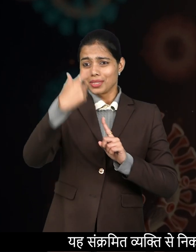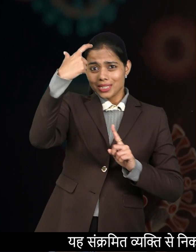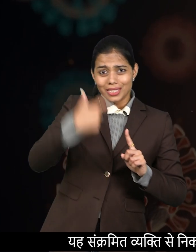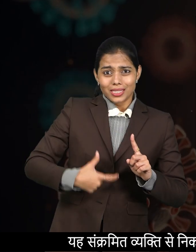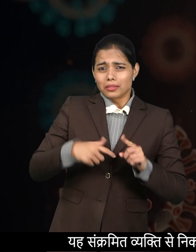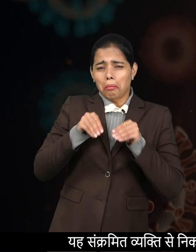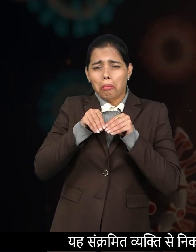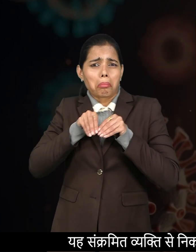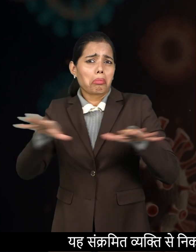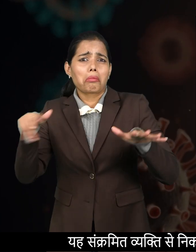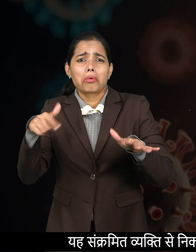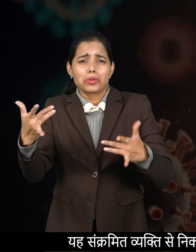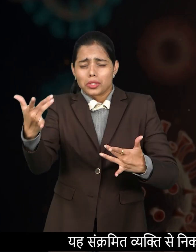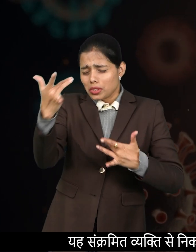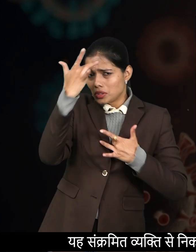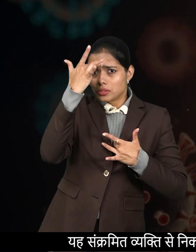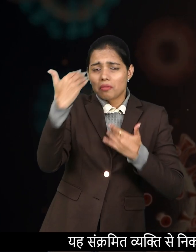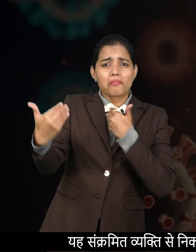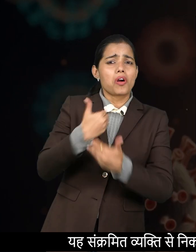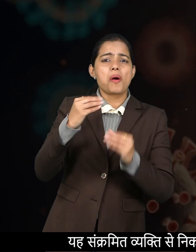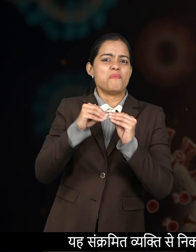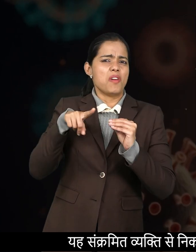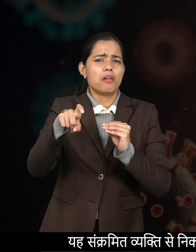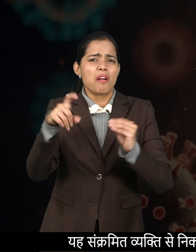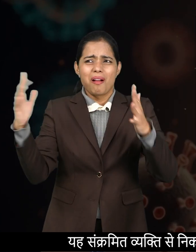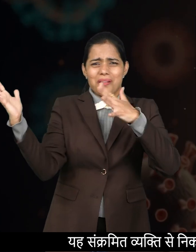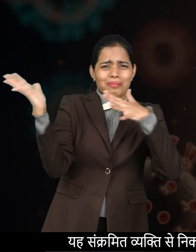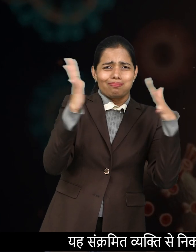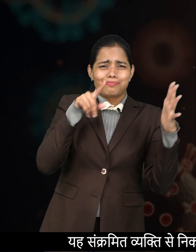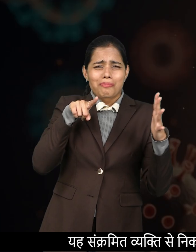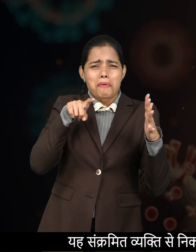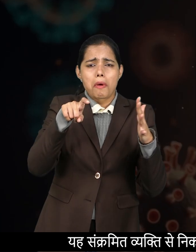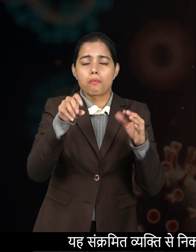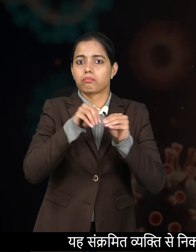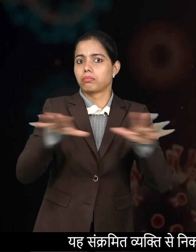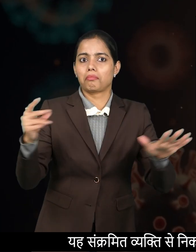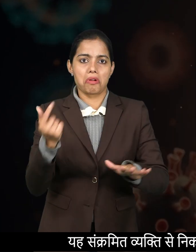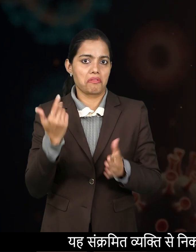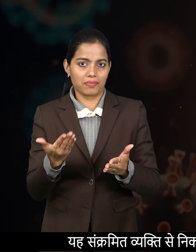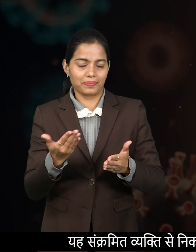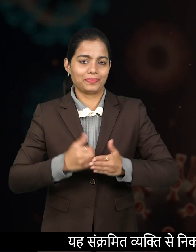यह संक्रमित व्यक्ति से निकलने वाले जीवाणु युक्त हवा में सांस लेने से फैलता है।